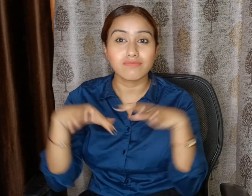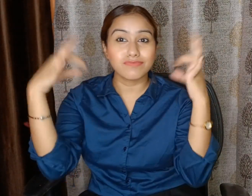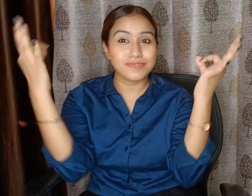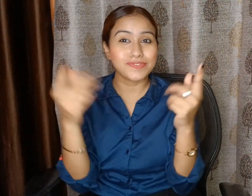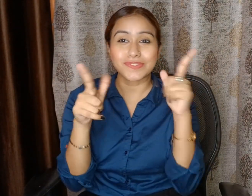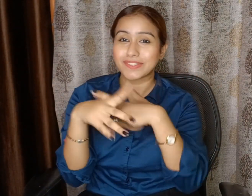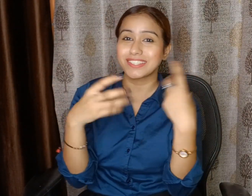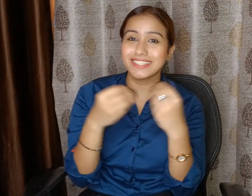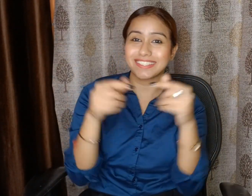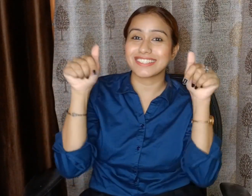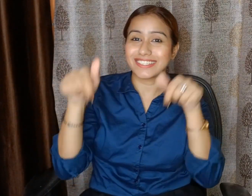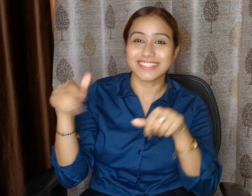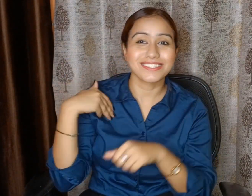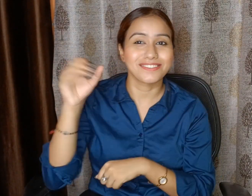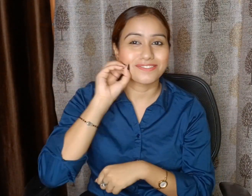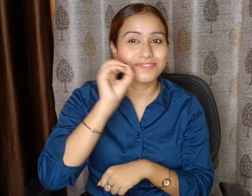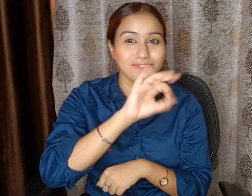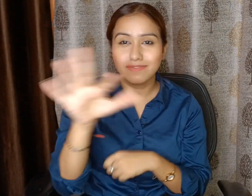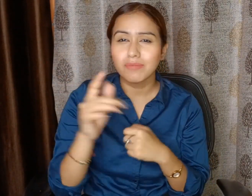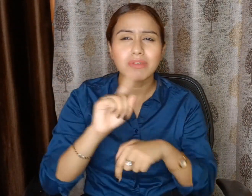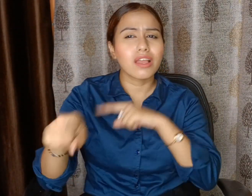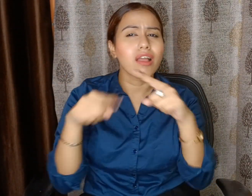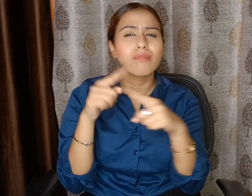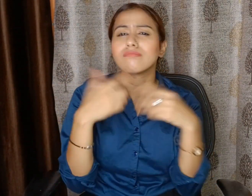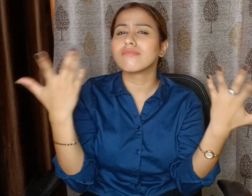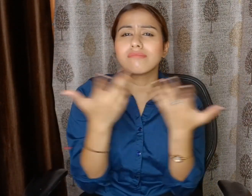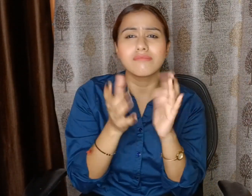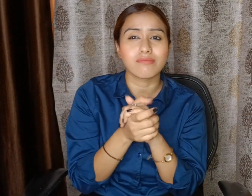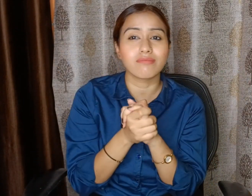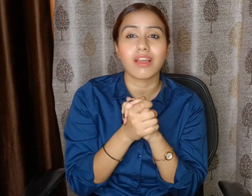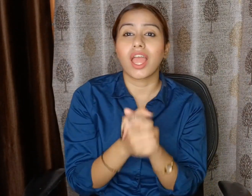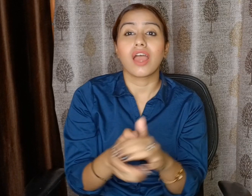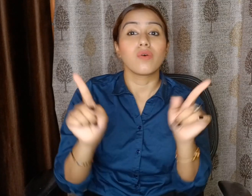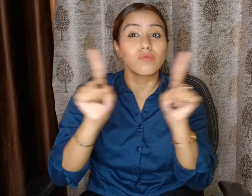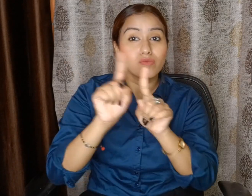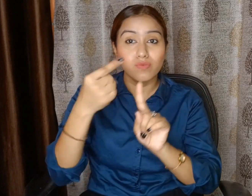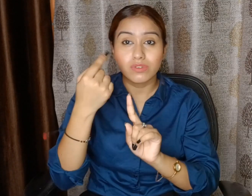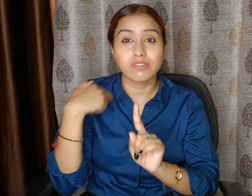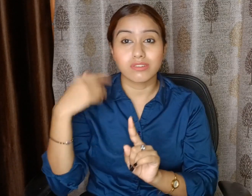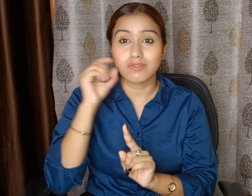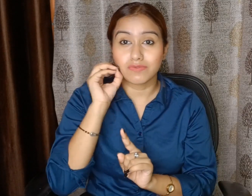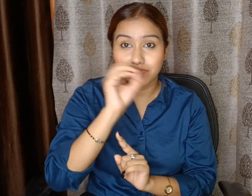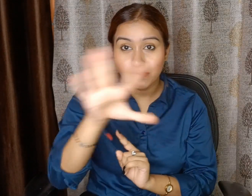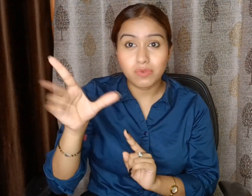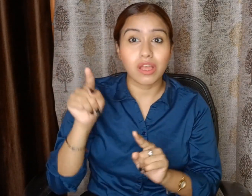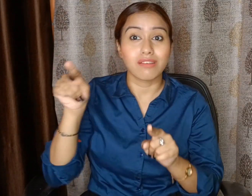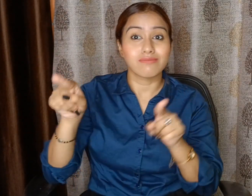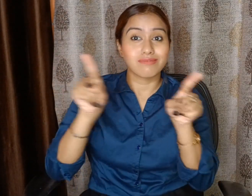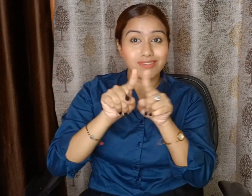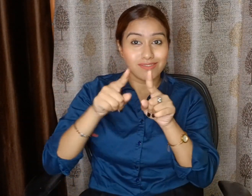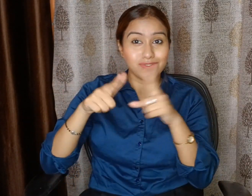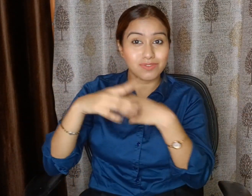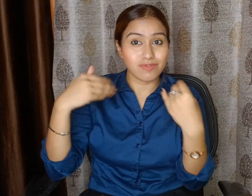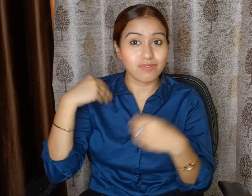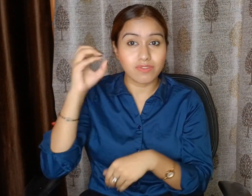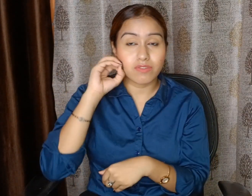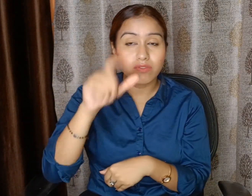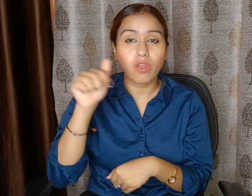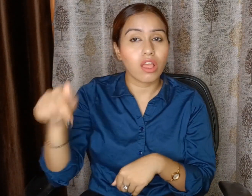हेलो दोस्तों, मैं आज आपके लिए लेकर आई हूँ न्यू जॉब वैकेंसी की नोटिफिकेशन। तो ये जो जॉब है हमारे PWDs के लिए।